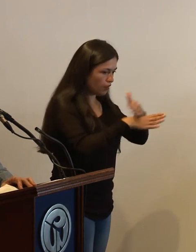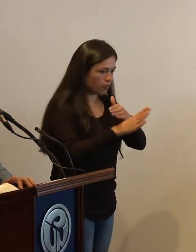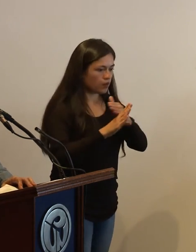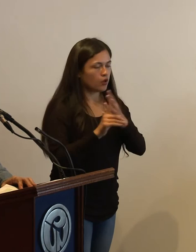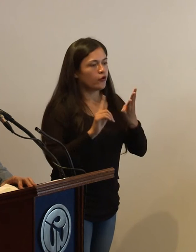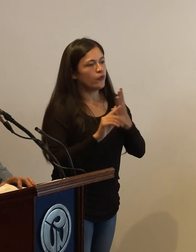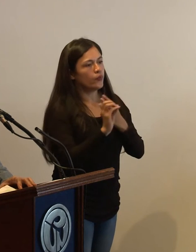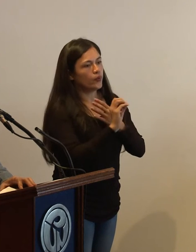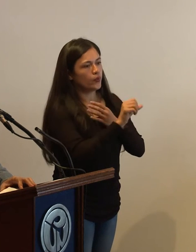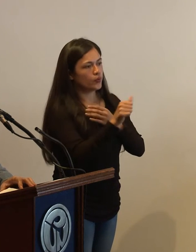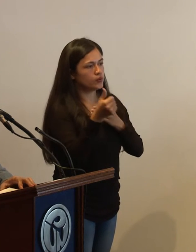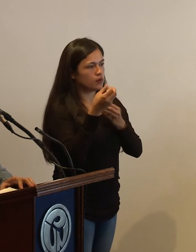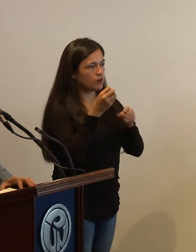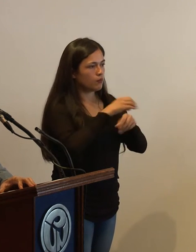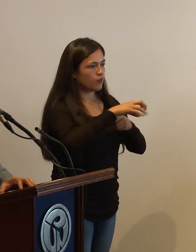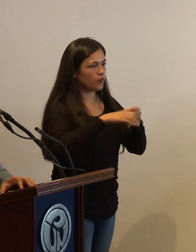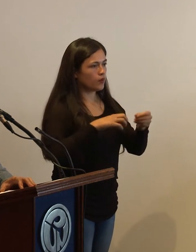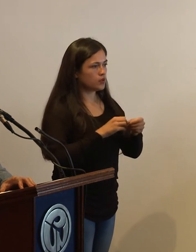como la población